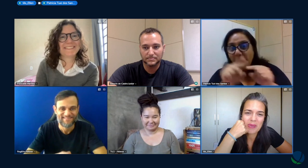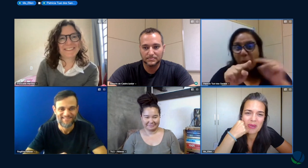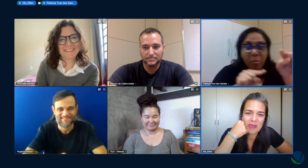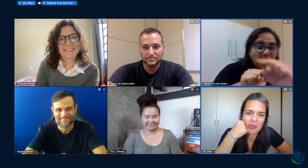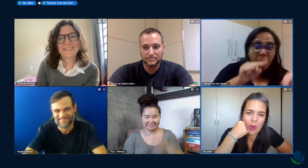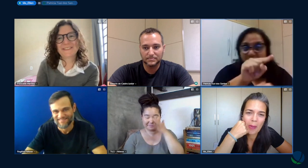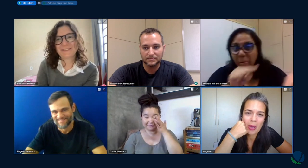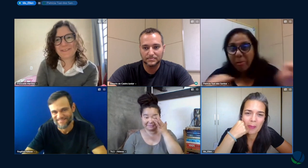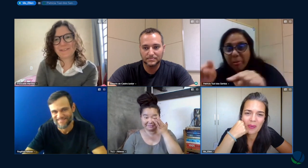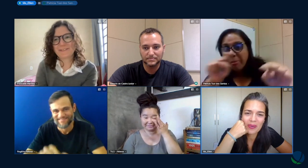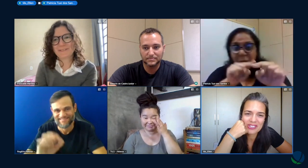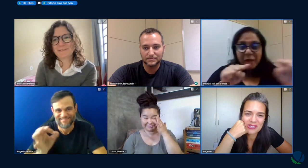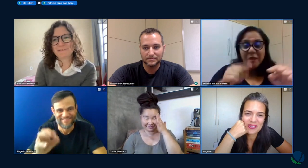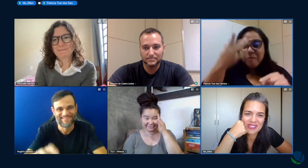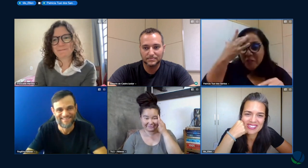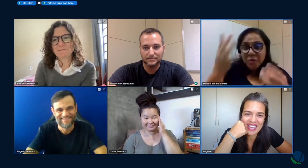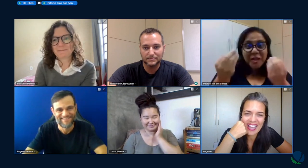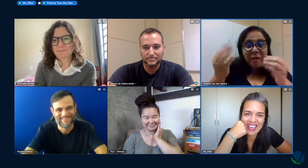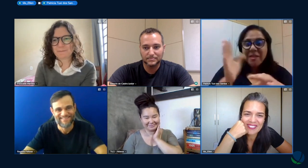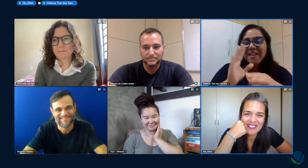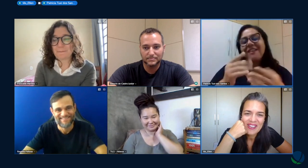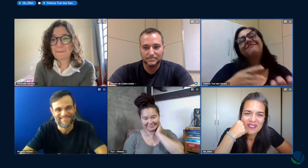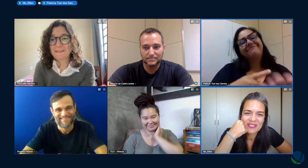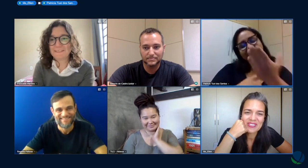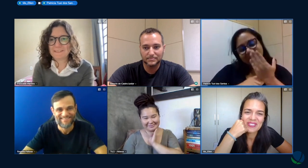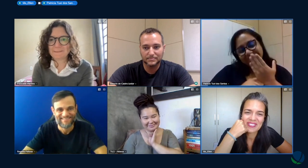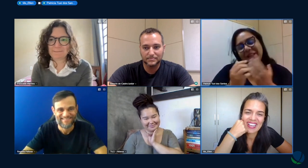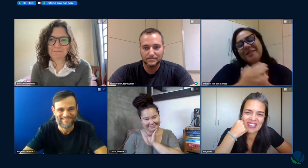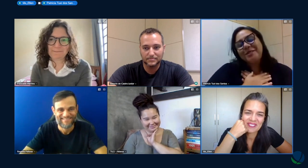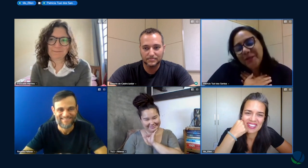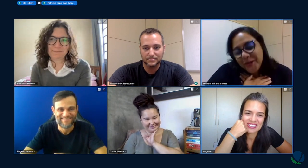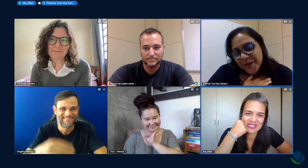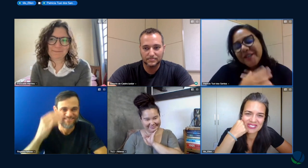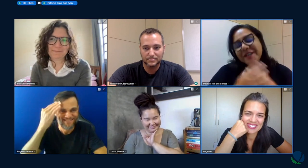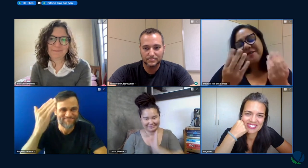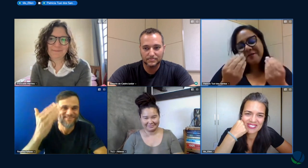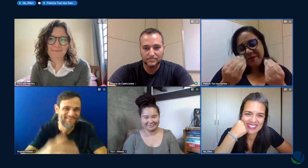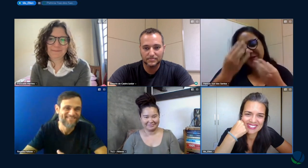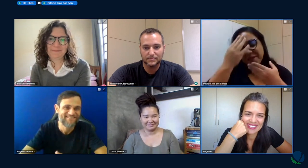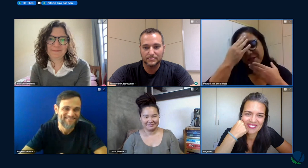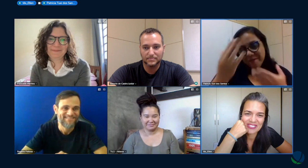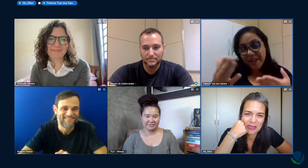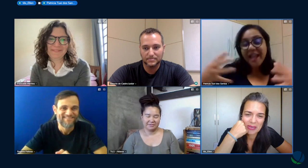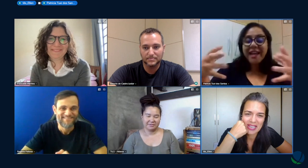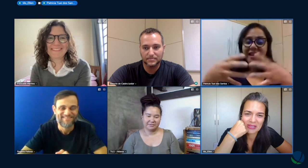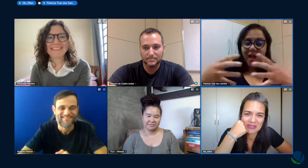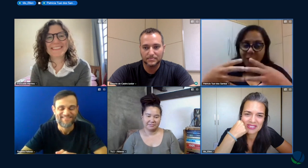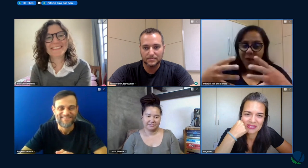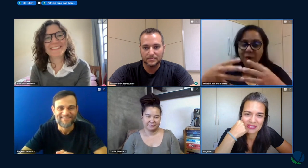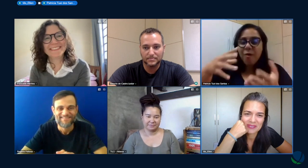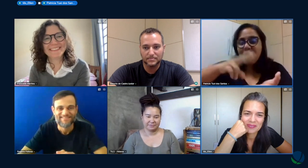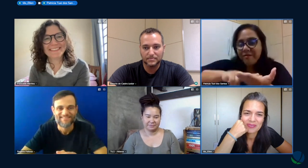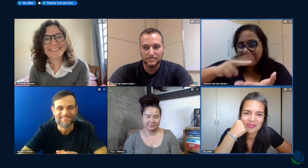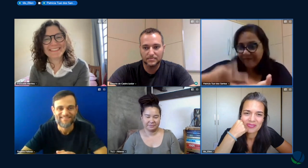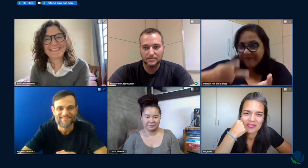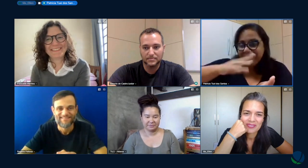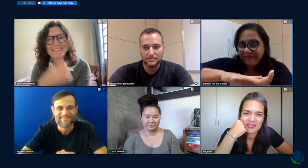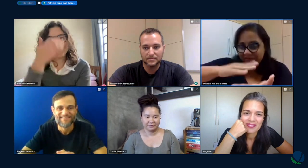momento com o PowerPoint, com o Rogério. Muito obrigada pela ajuda, de coração. Muito obrigada